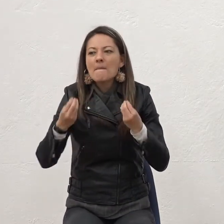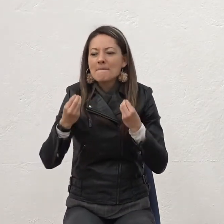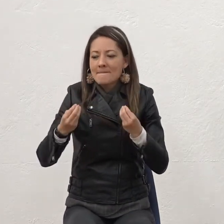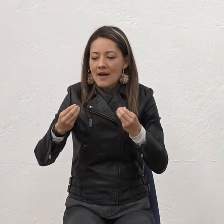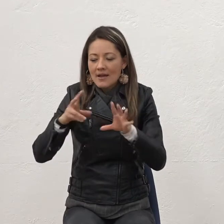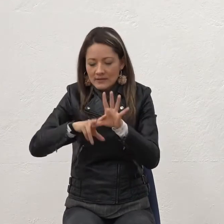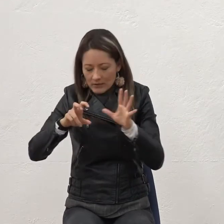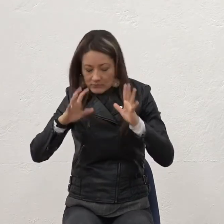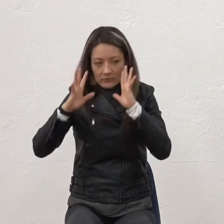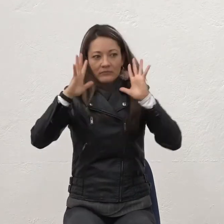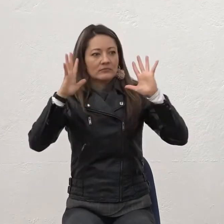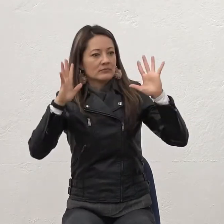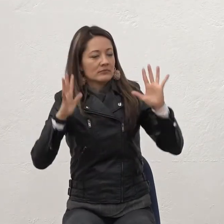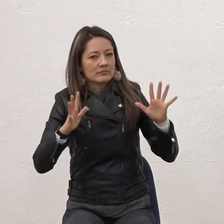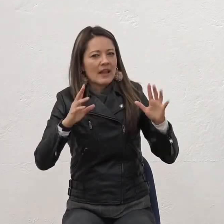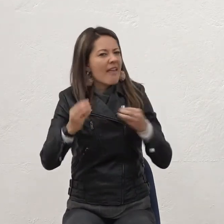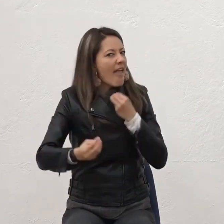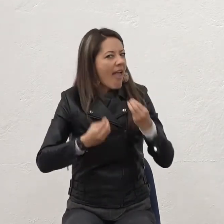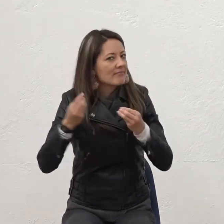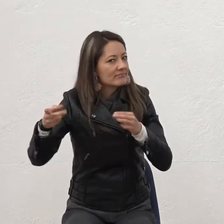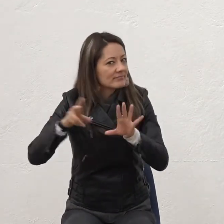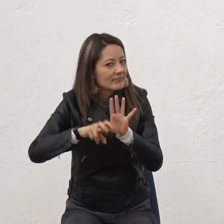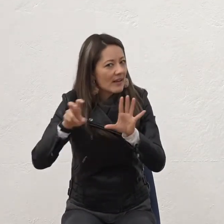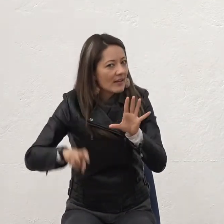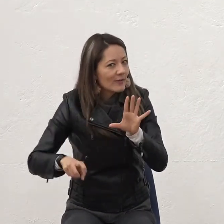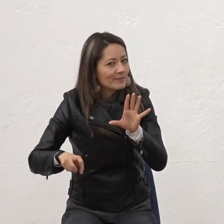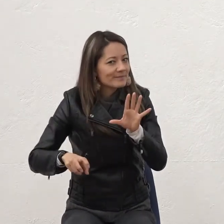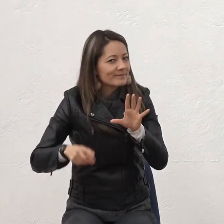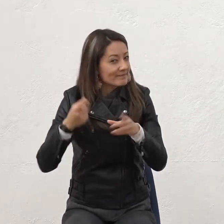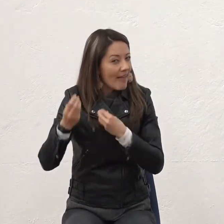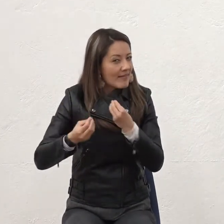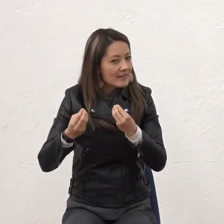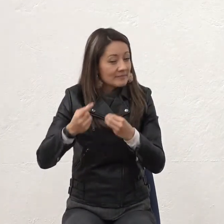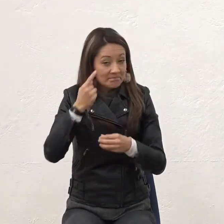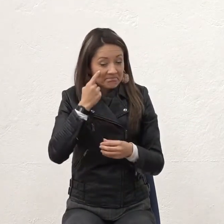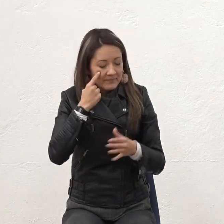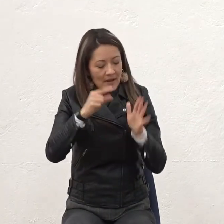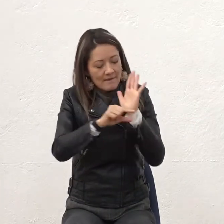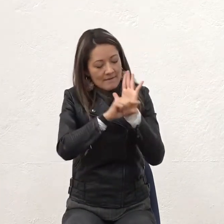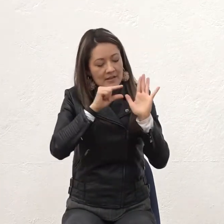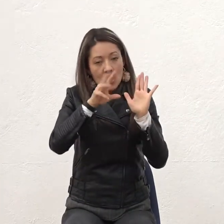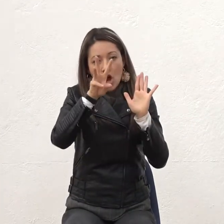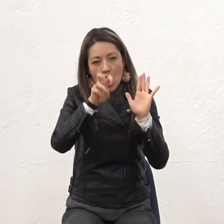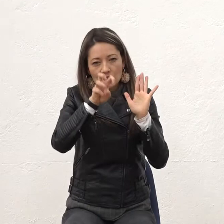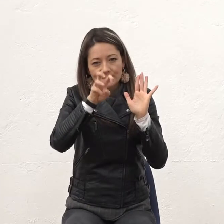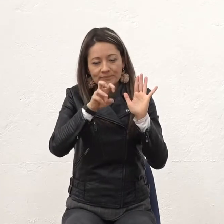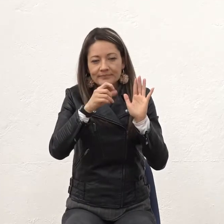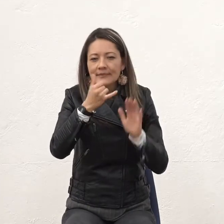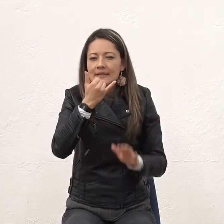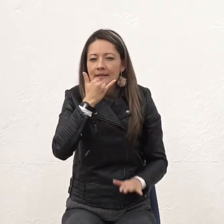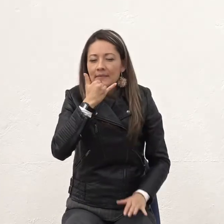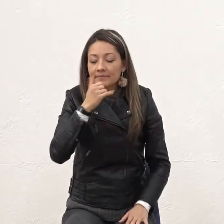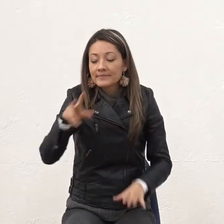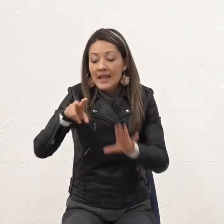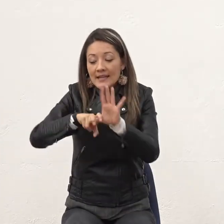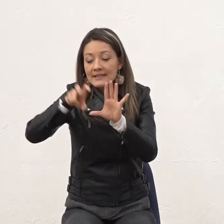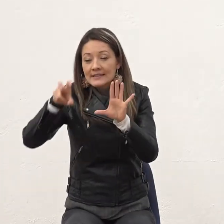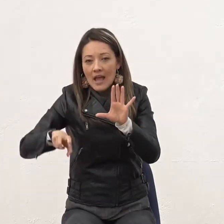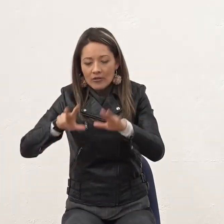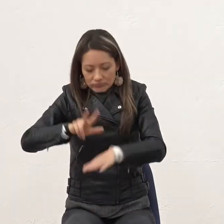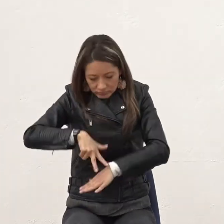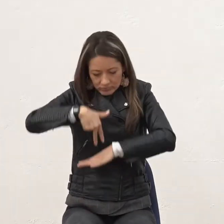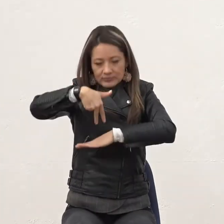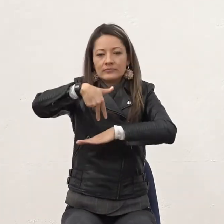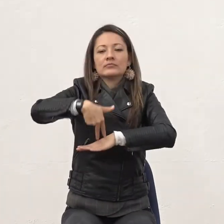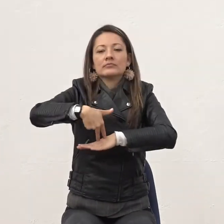Zaqueo reaccionara como reaccionó. ¿Sabe qué hizo Zaqueo? Mire conmigo el versículo 8. Entonces Zaqueo, puesto en